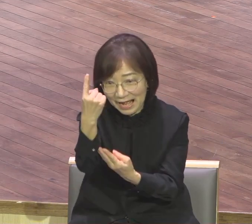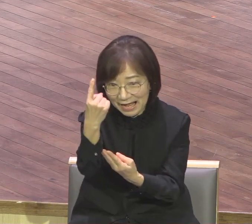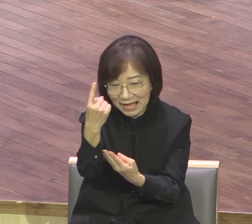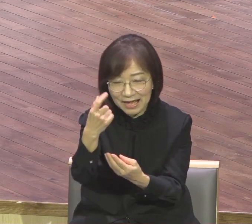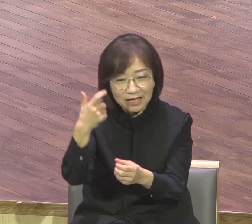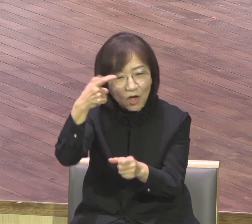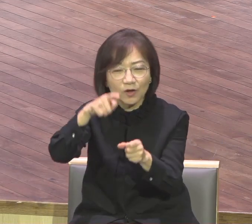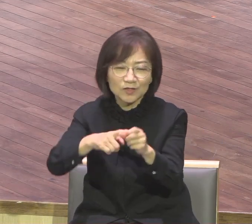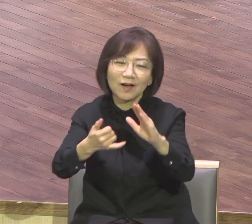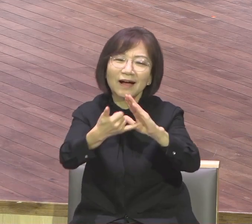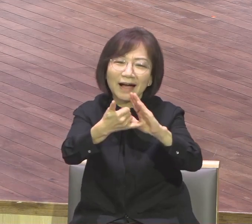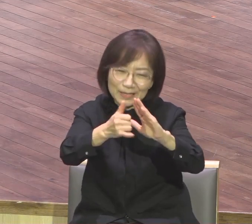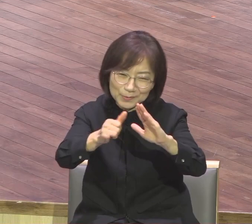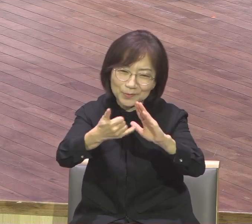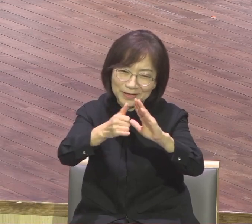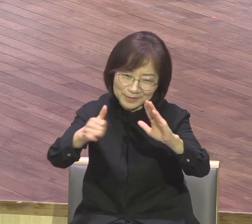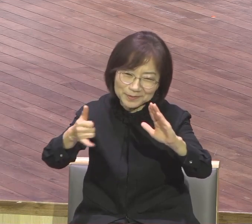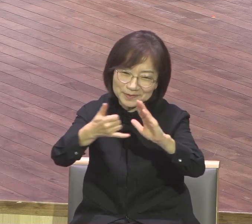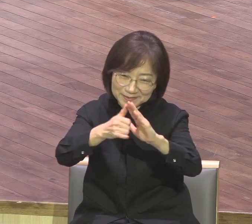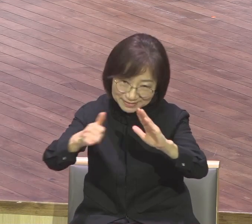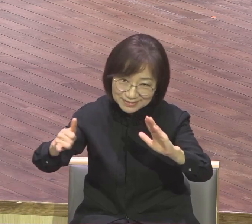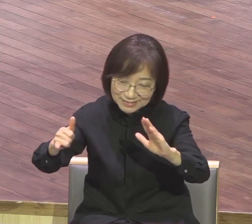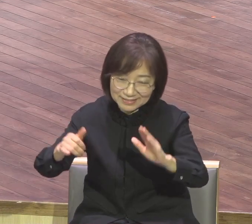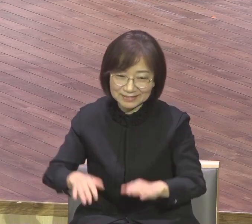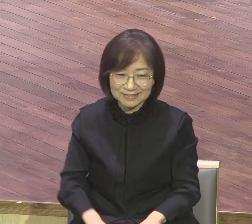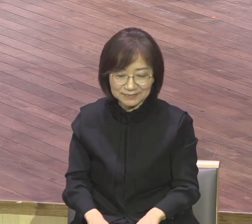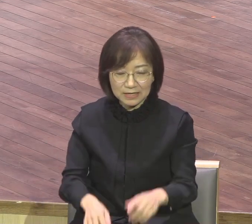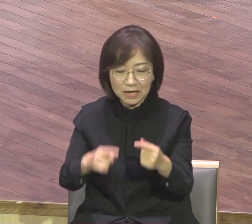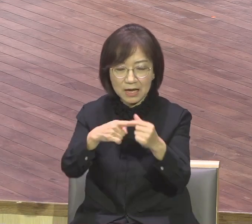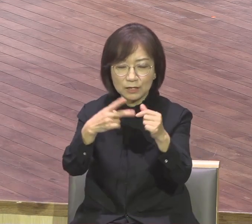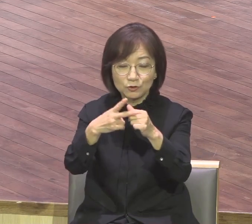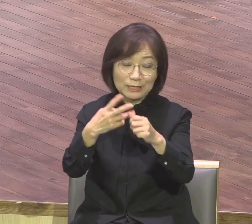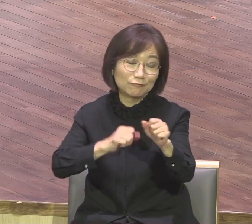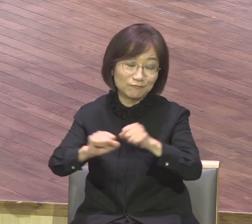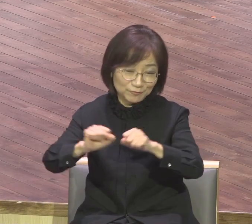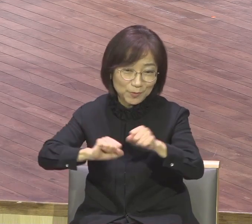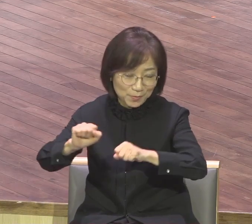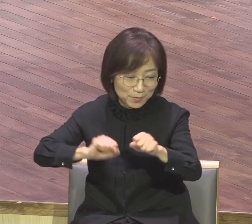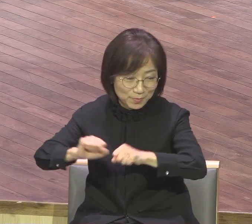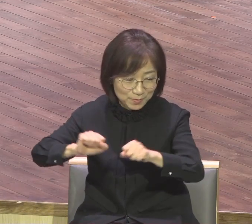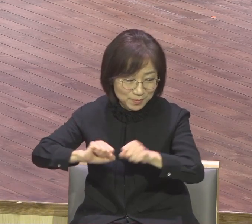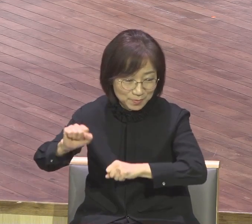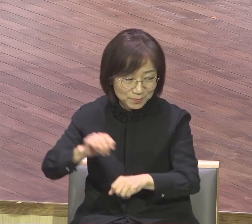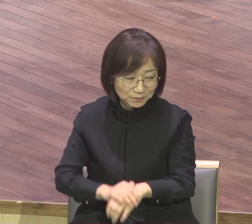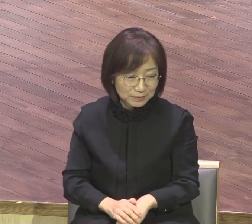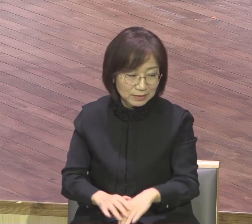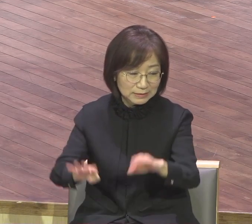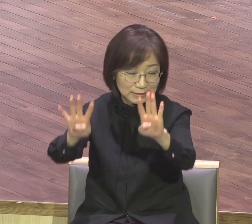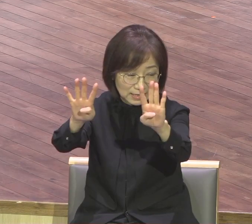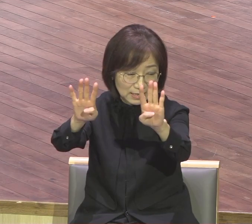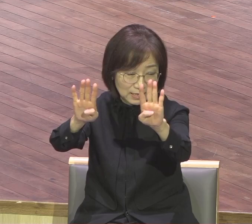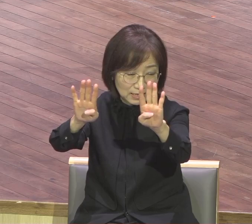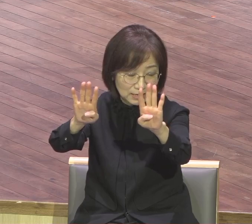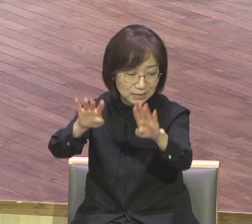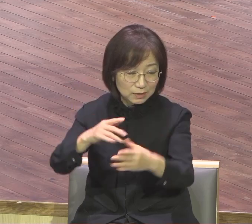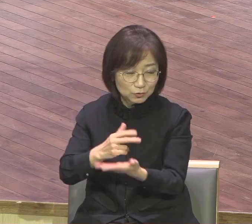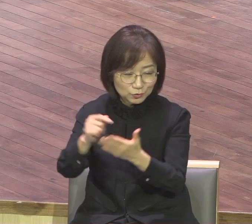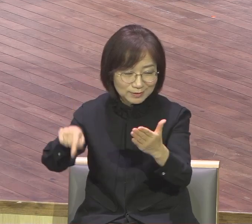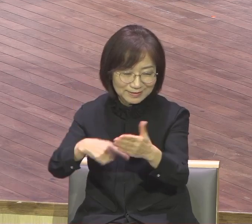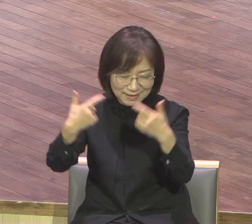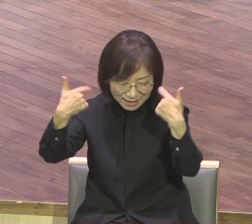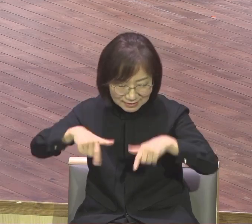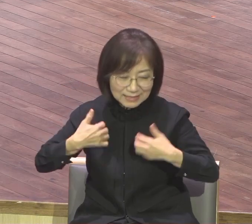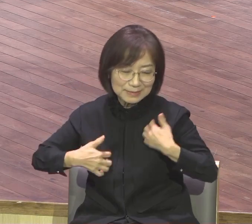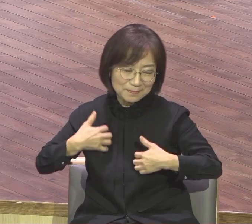운동이에요. Esto es el tres movimiento que estamos haciendo. 자, 4절 봅니다. Vemos el versículo 4. 주 안에서 항상 기뻐라.